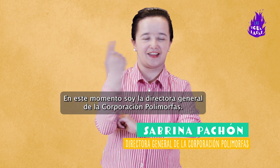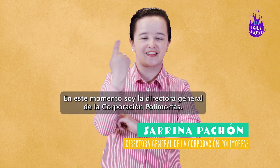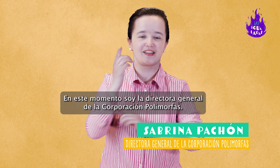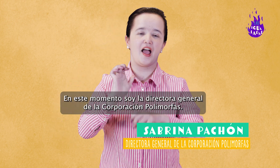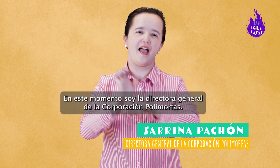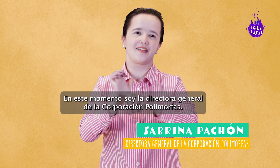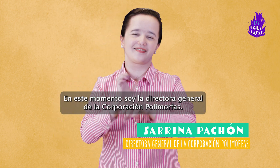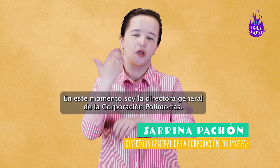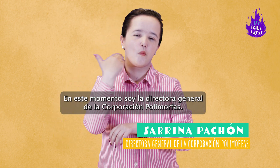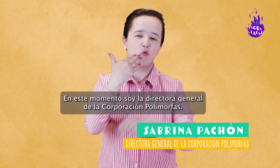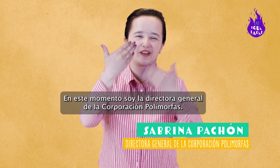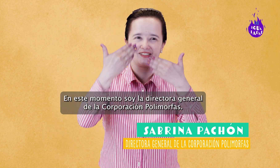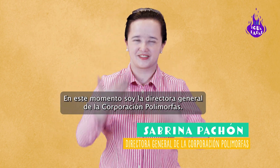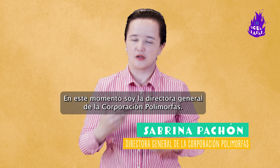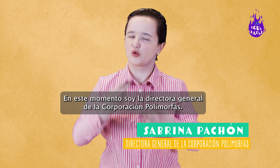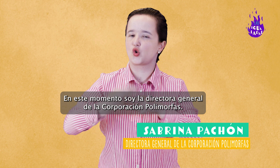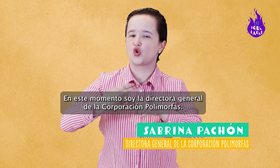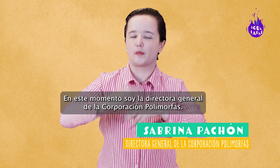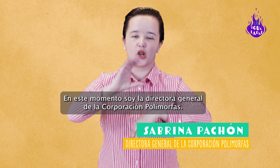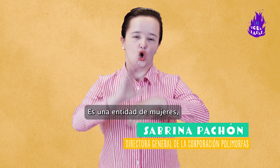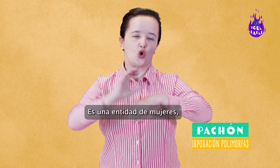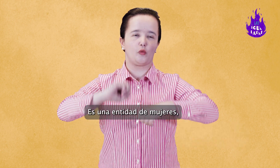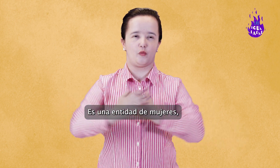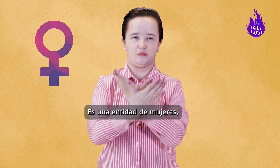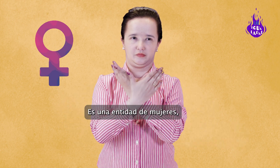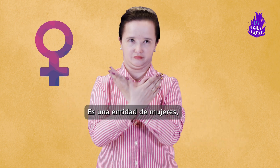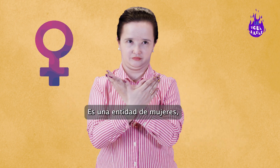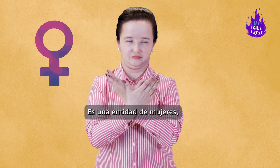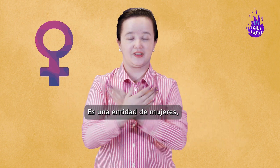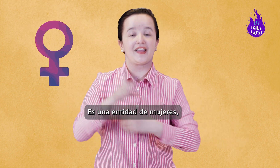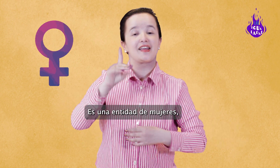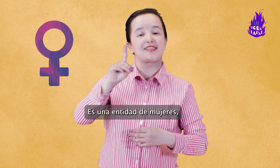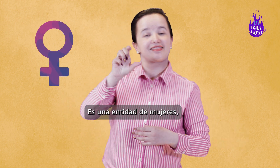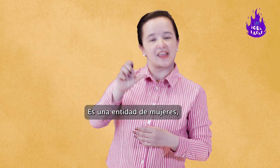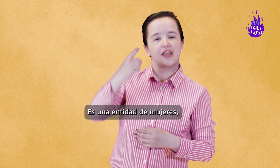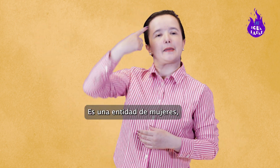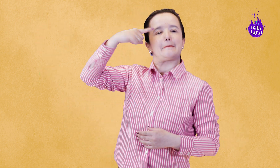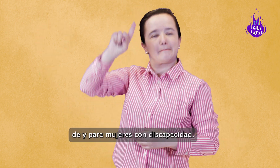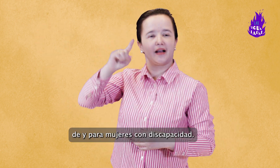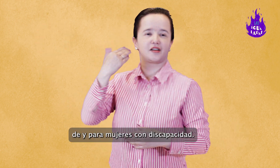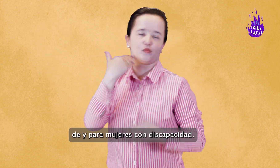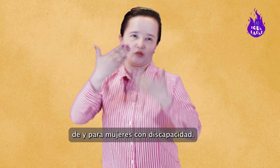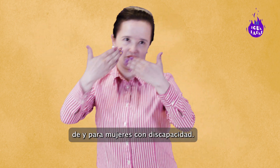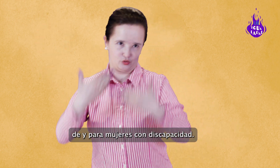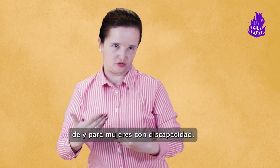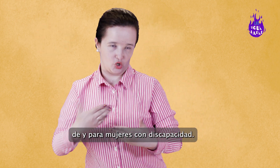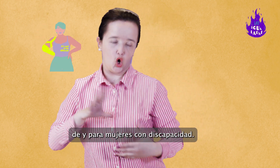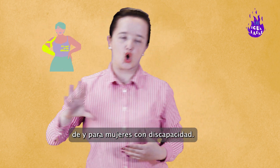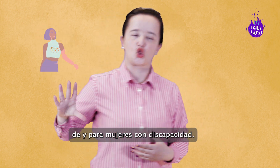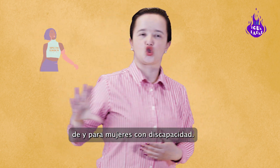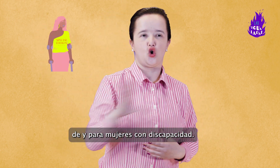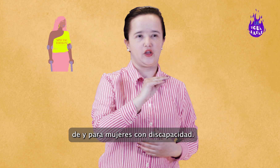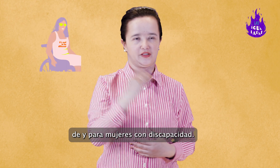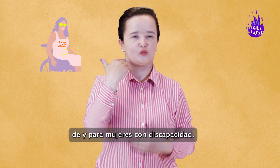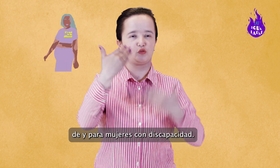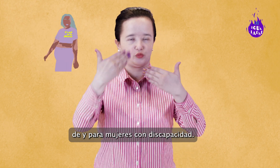directora general de la Corporación Polimorfas, una entidad de mujeres, de y para mujeres con discapacidad.